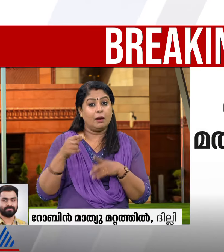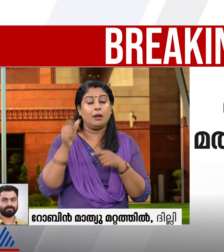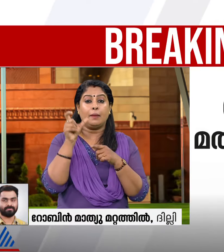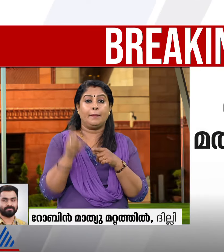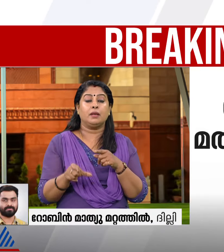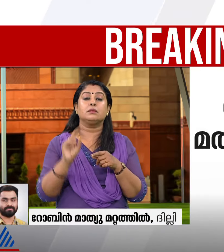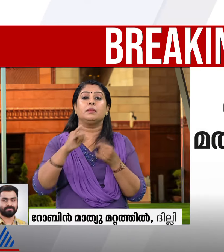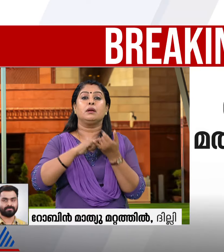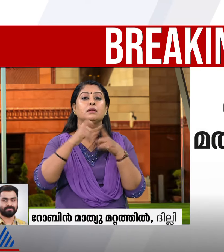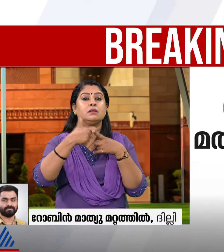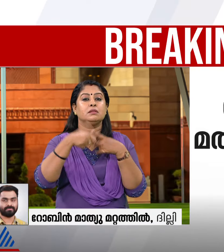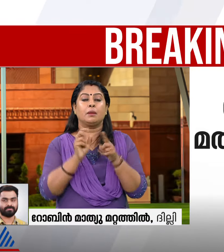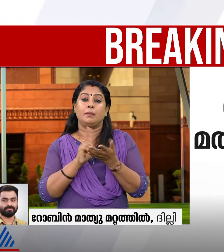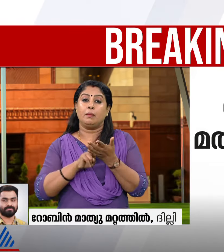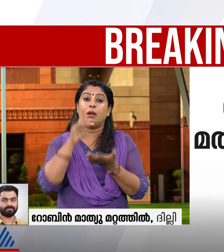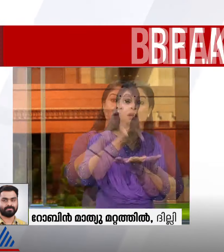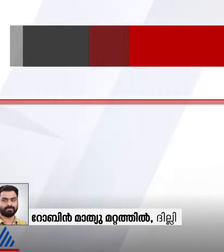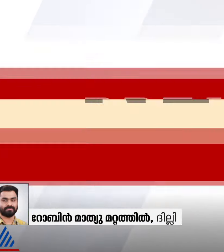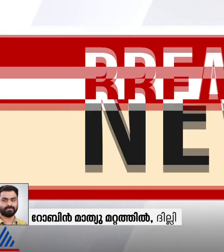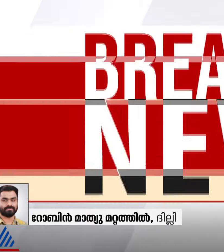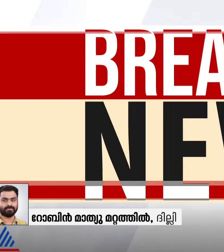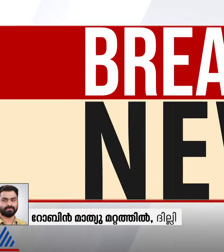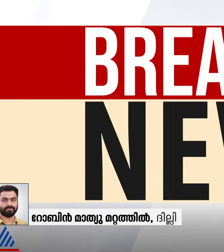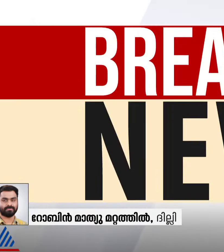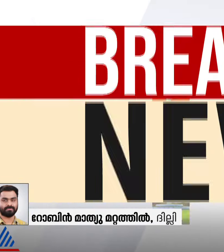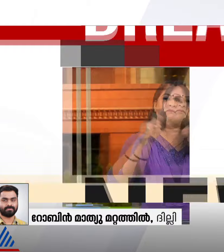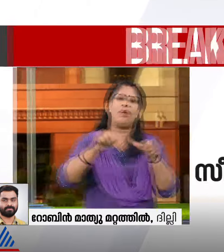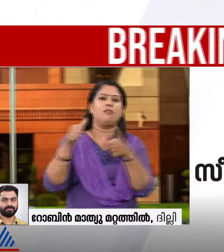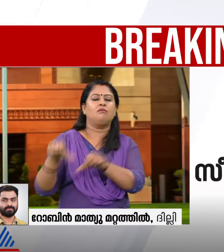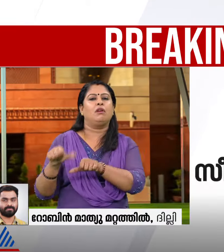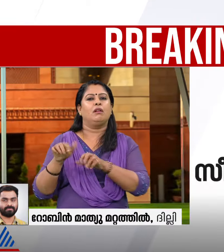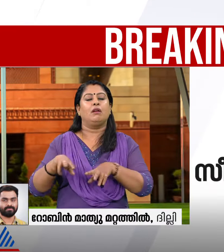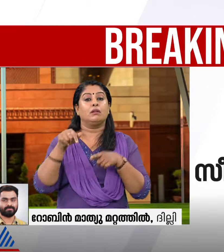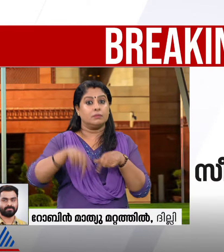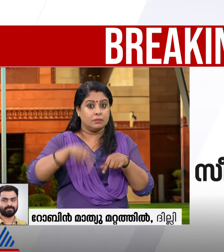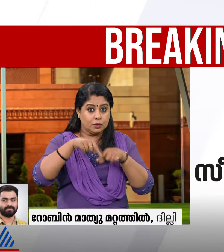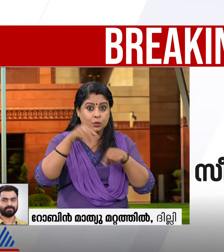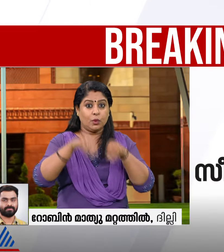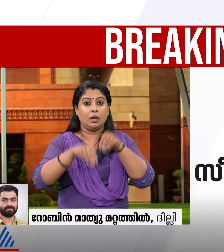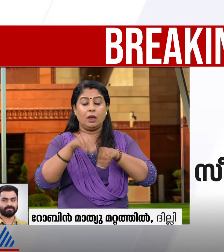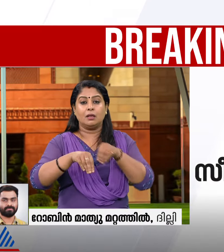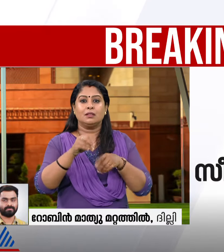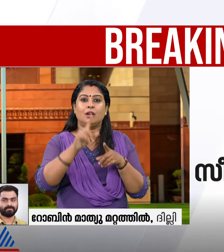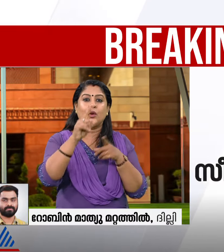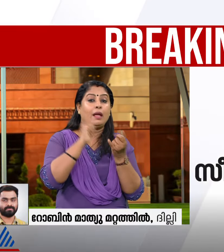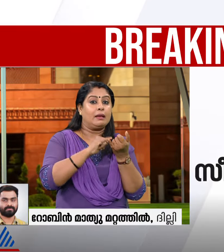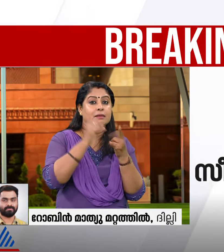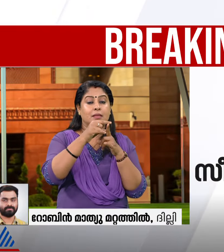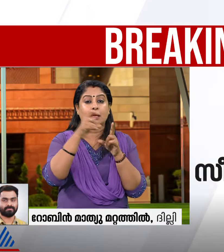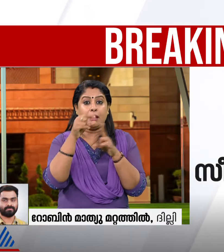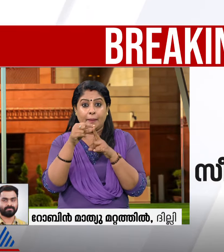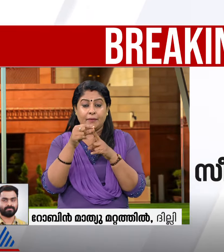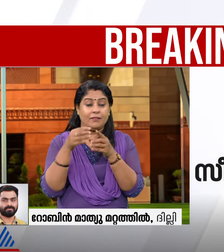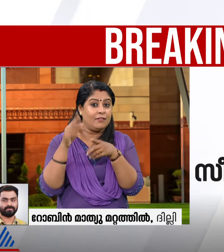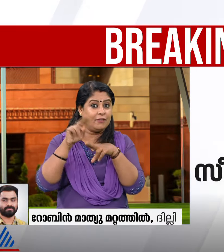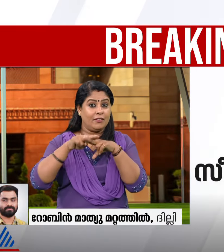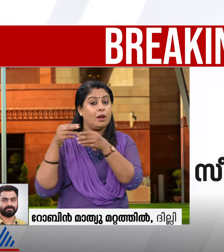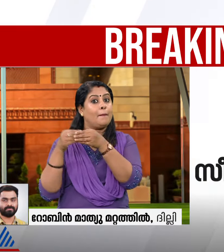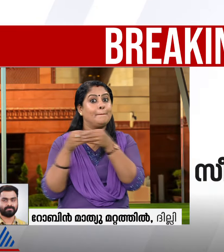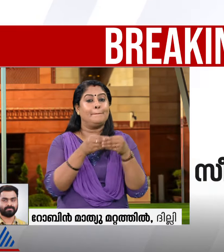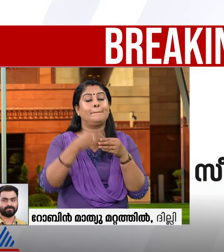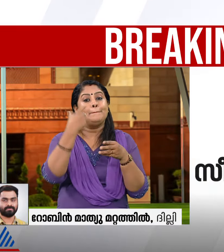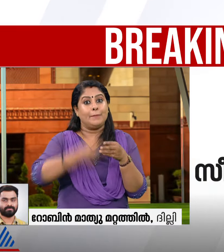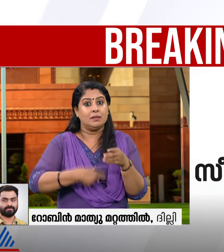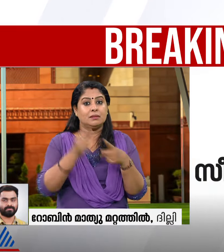സീറ്റുകളിലും തോൽക്കുന്നതാണ് സാഹചര്യം. അദ്ദേഹമായിരുന്നു ഈ തെരഞ്ഞെടുപ്പിൽ എസ് ടി എഫിനെ നയിക്കുകയും ചെയ്തത്. എന്തായാലും എസ് ടി എഫിന്റെ പരാജയത്തോടൊപ്പം പവൻകുമാർ